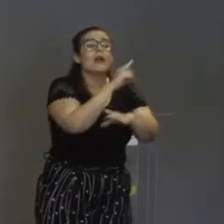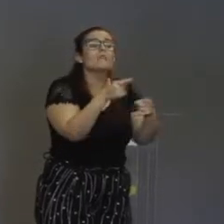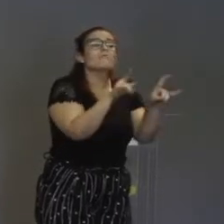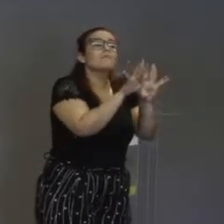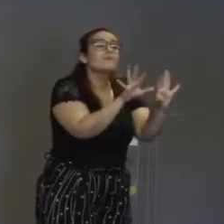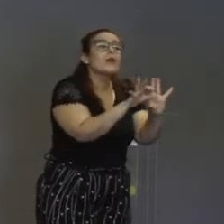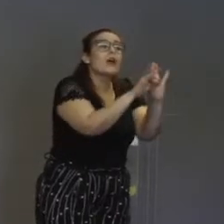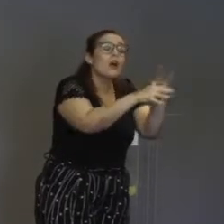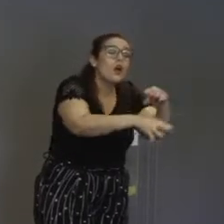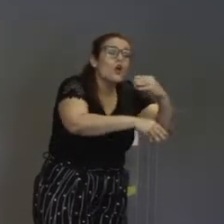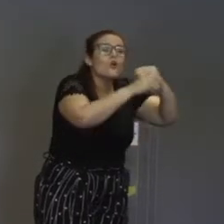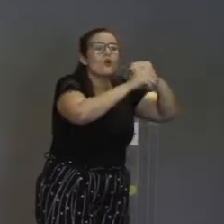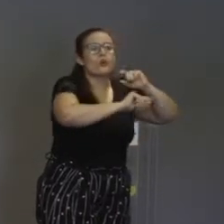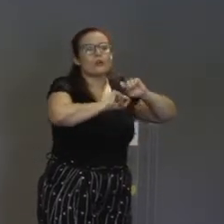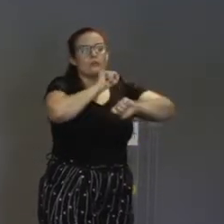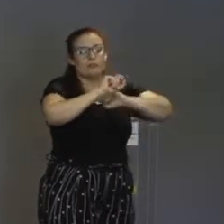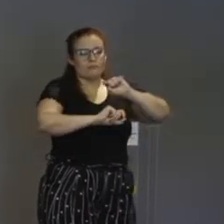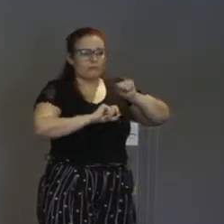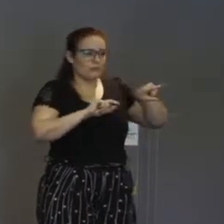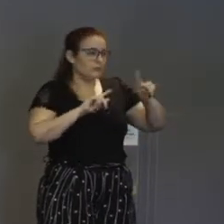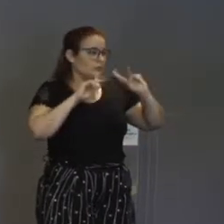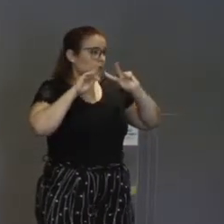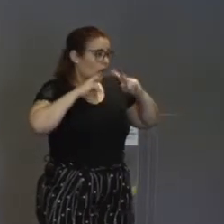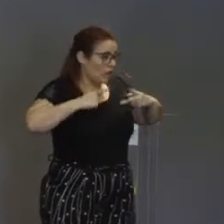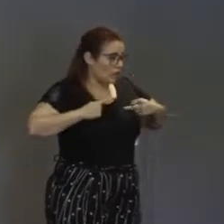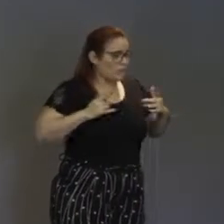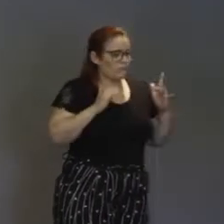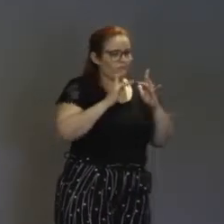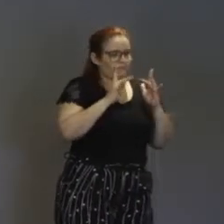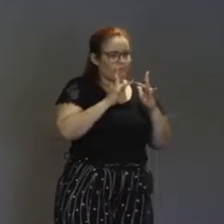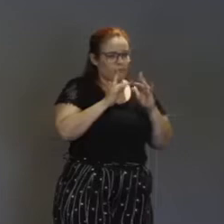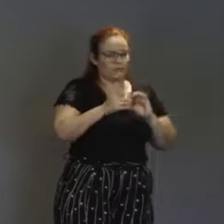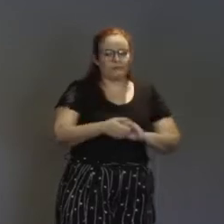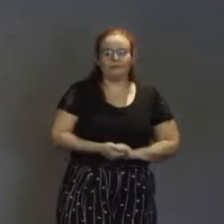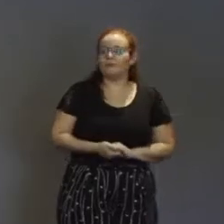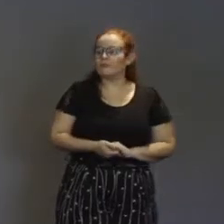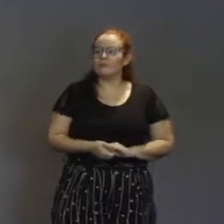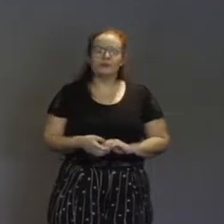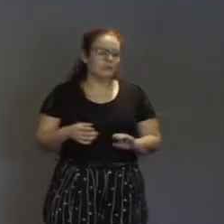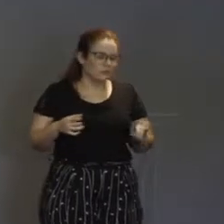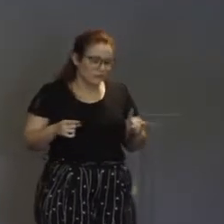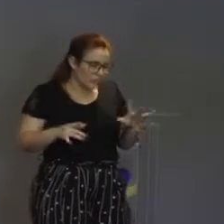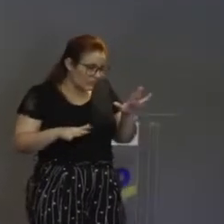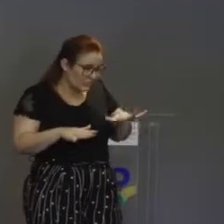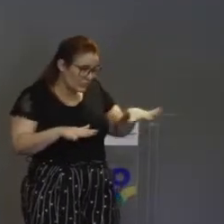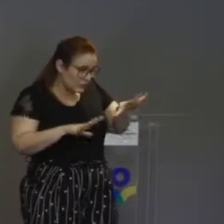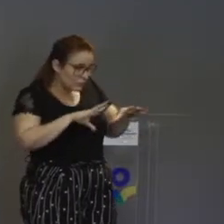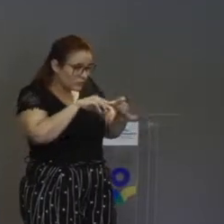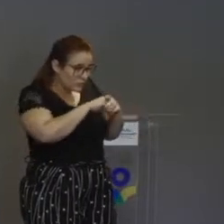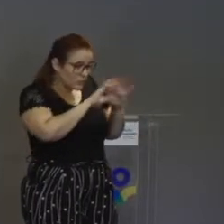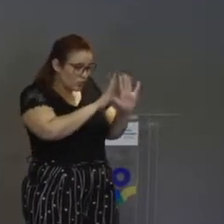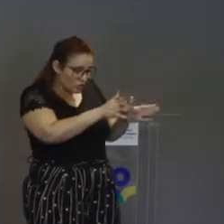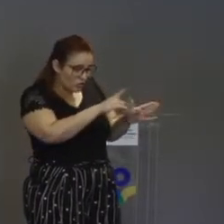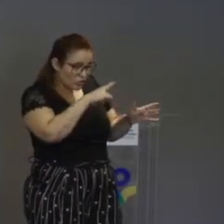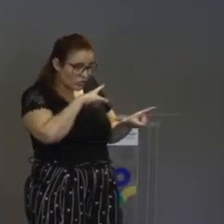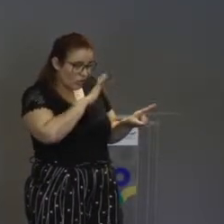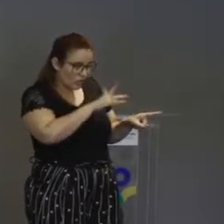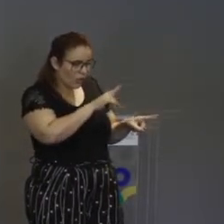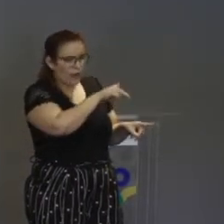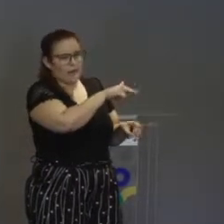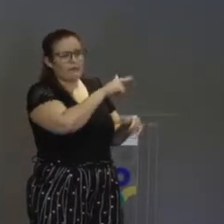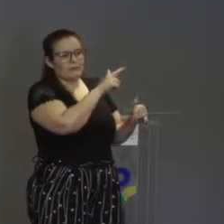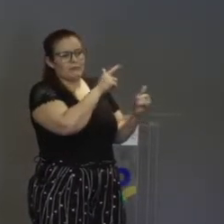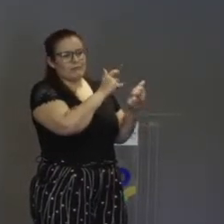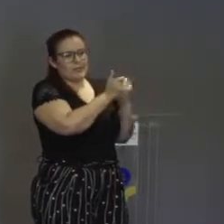seja feito, as relações sejam mais humanas? Dentro do espaço já construído da cidade. Da cidade, atrofiada,